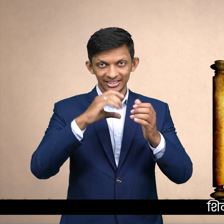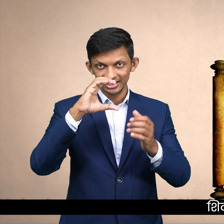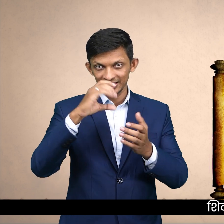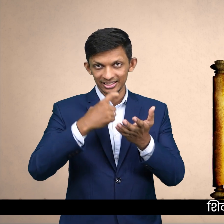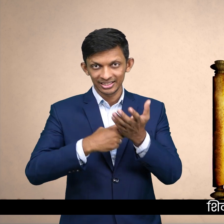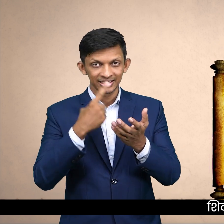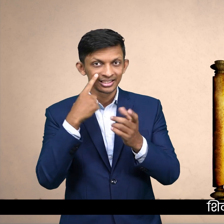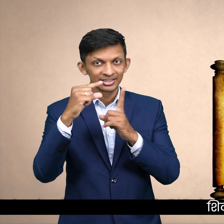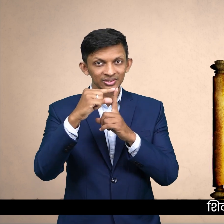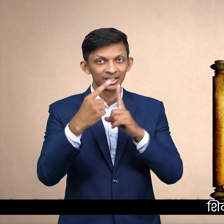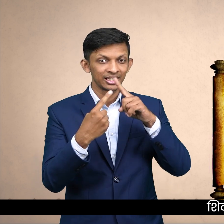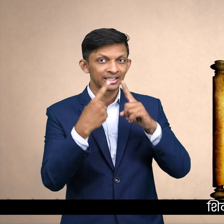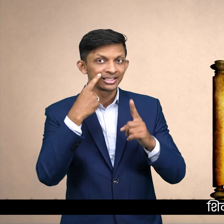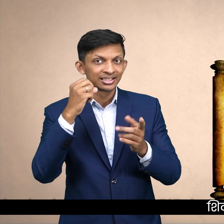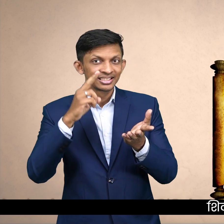शिलालेख.